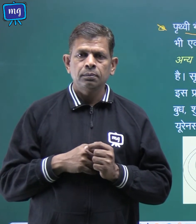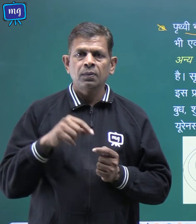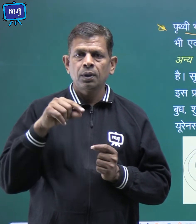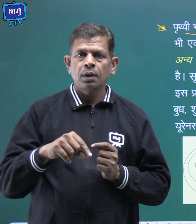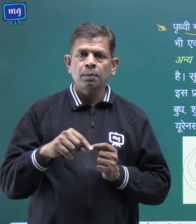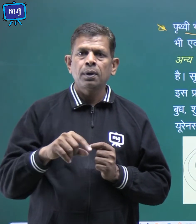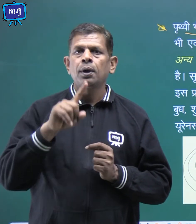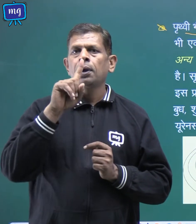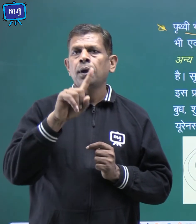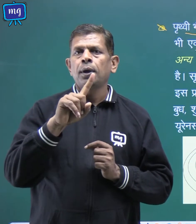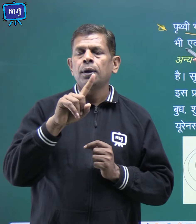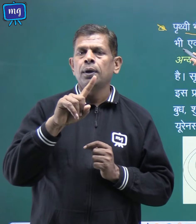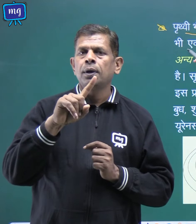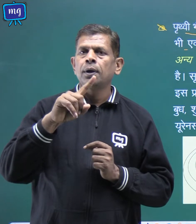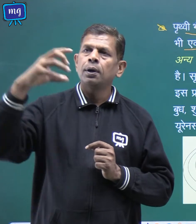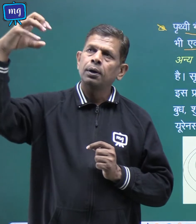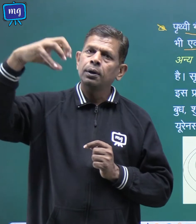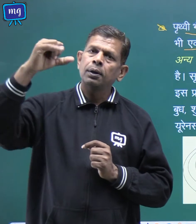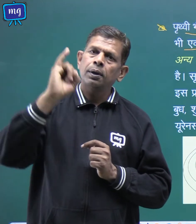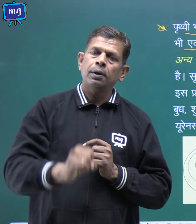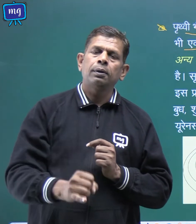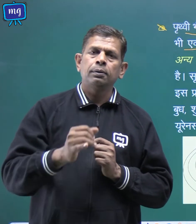यह भी एक ग्रह है।